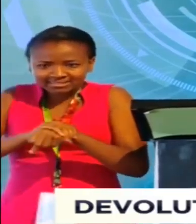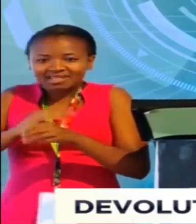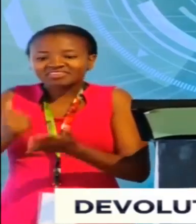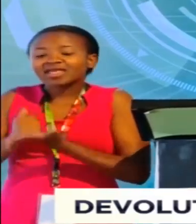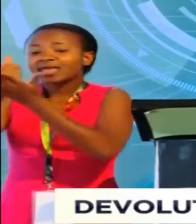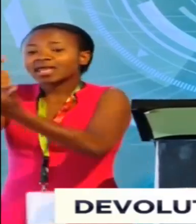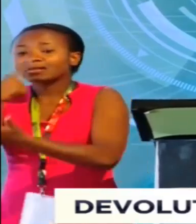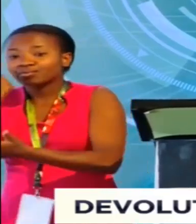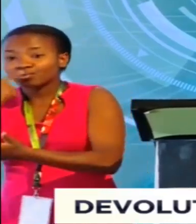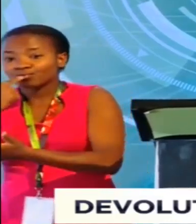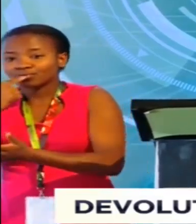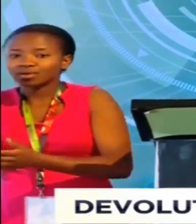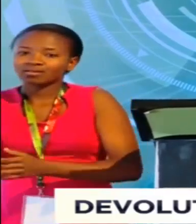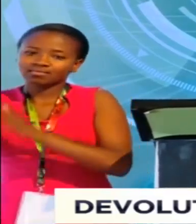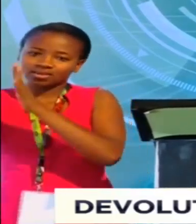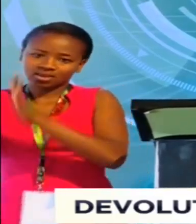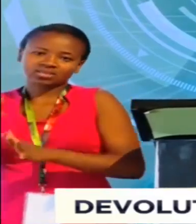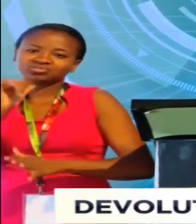sio kwa mifuko ya wachache.